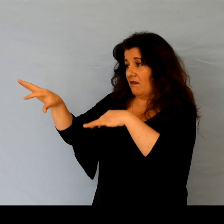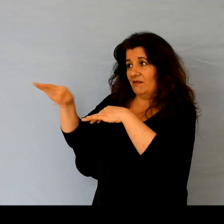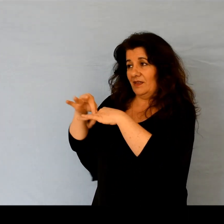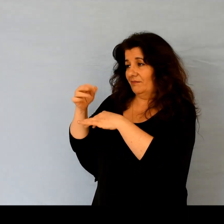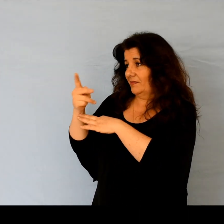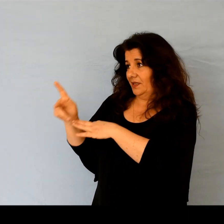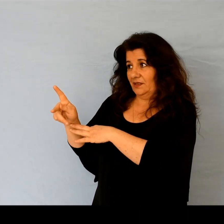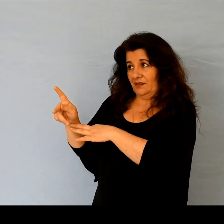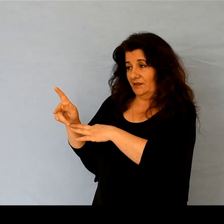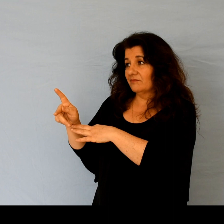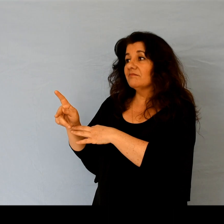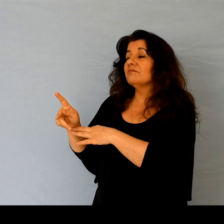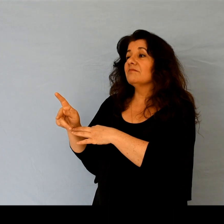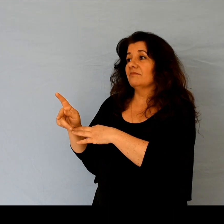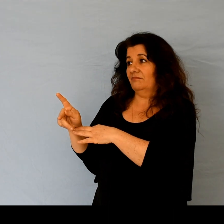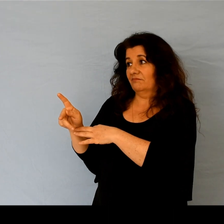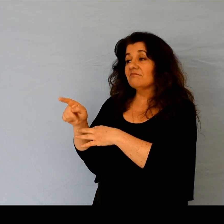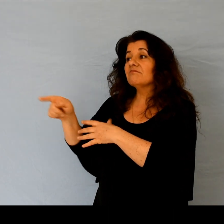Là, tu dis vrai. »